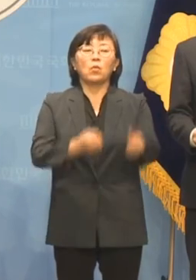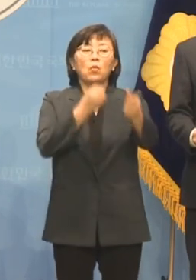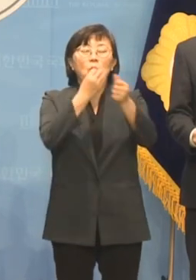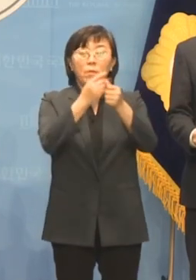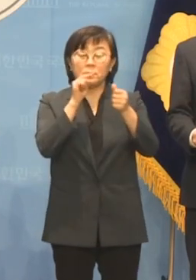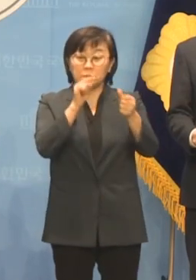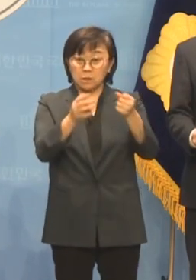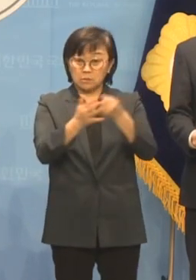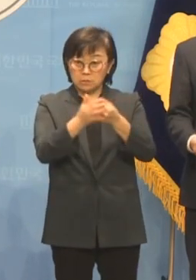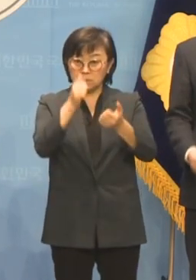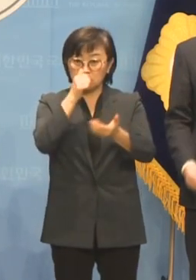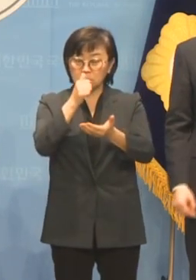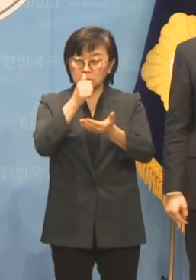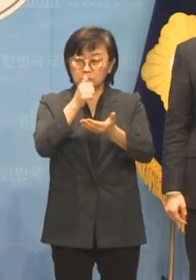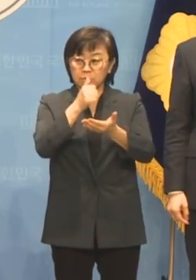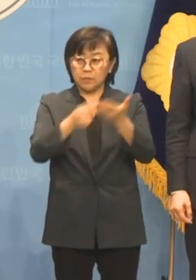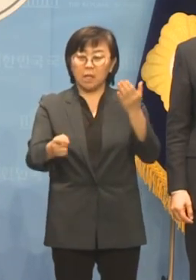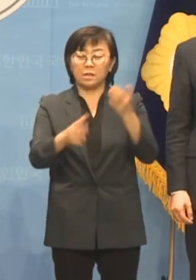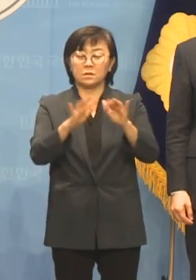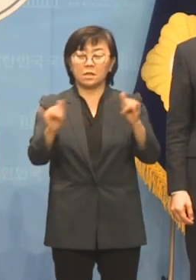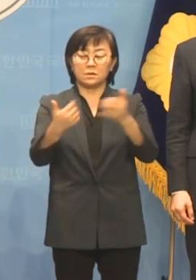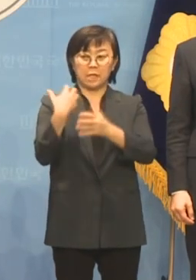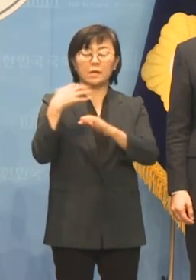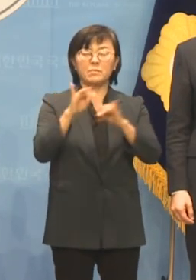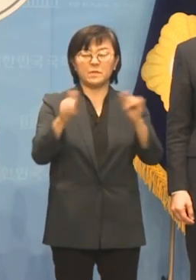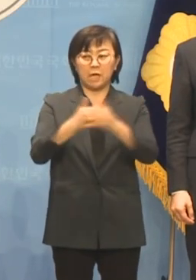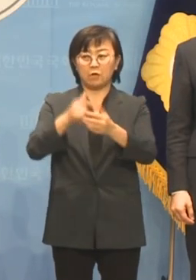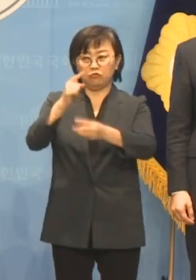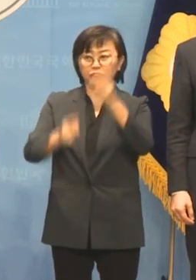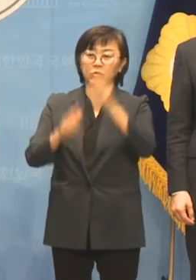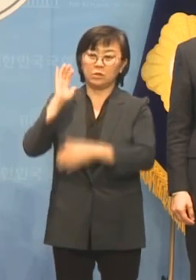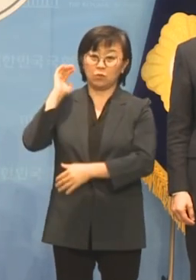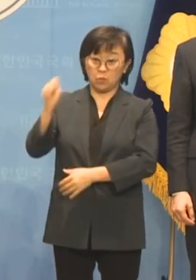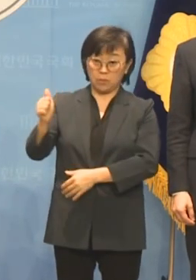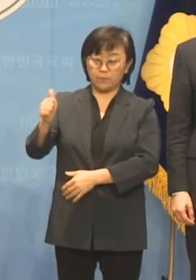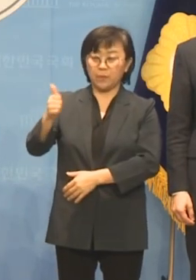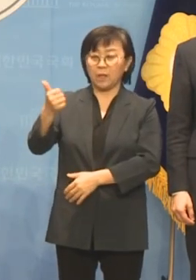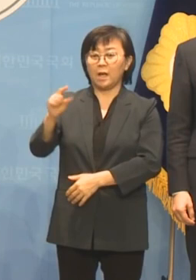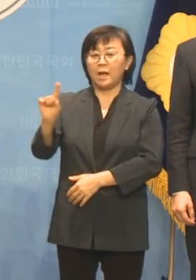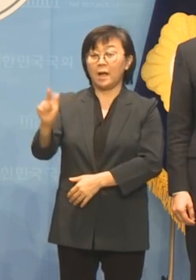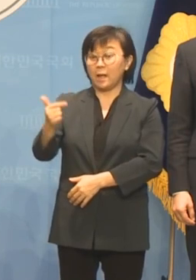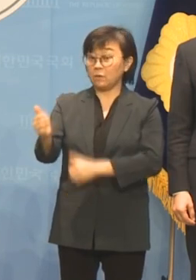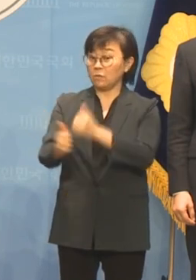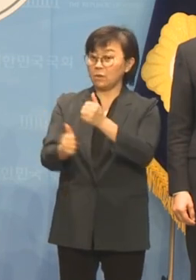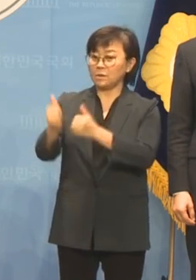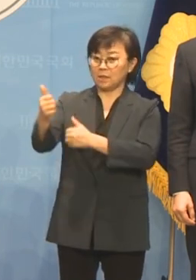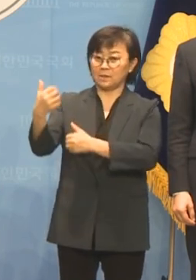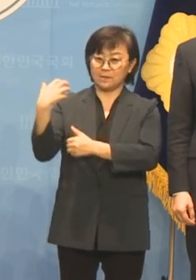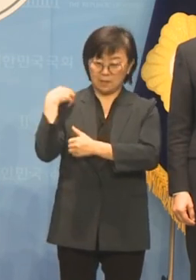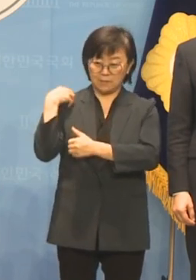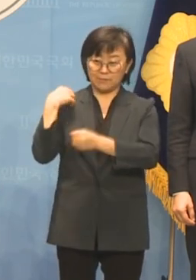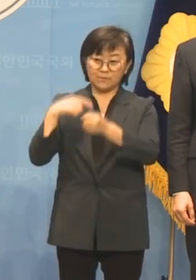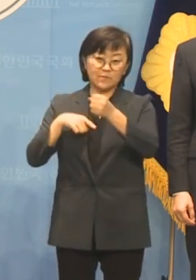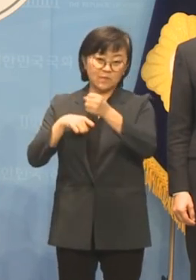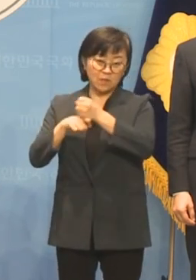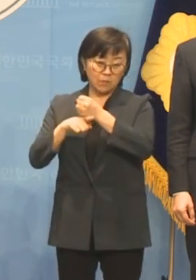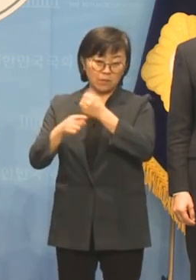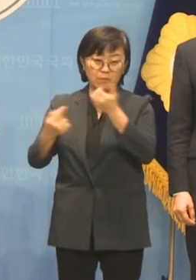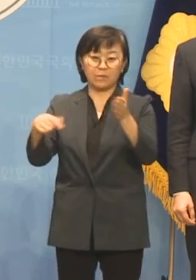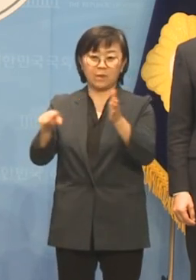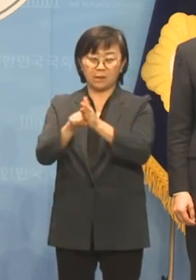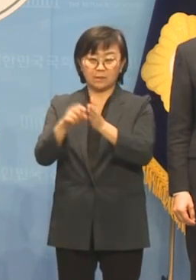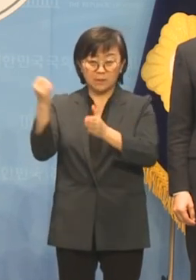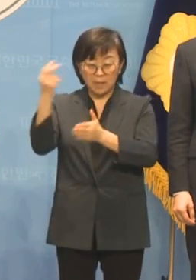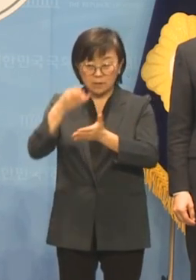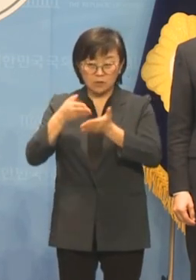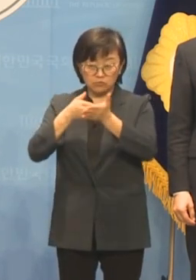고발사주 범행의 수혜자이자 책임자 윤석열 대통령과 한동훈 비대위원장의 책임을 묻는 재기 수사를